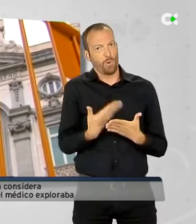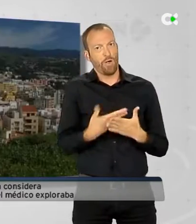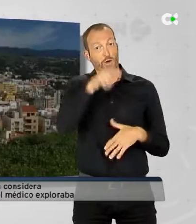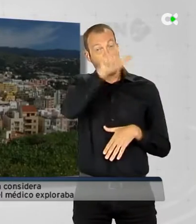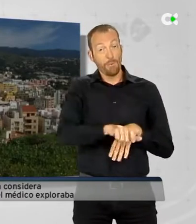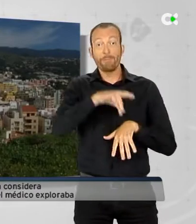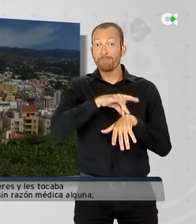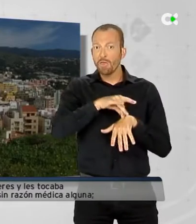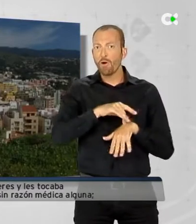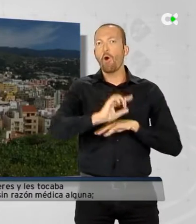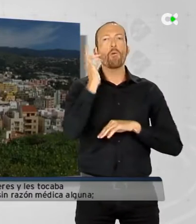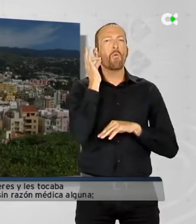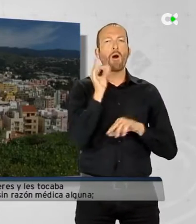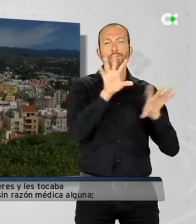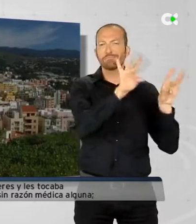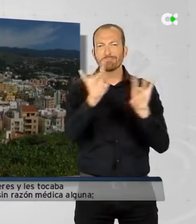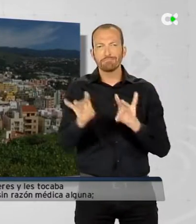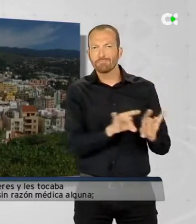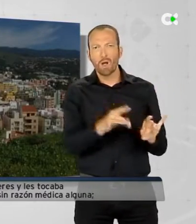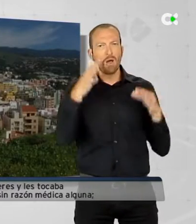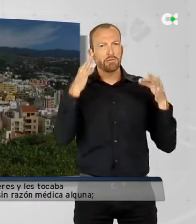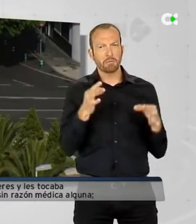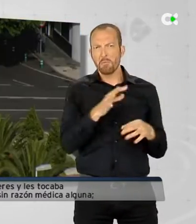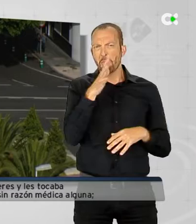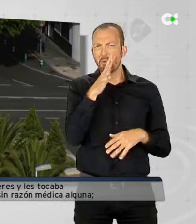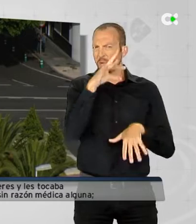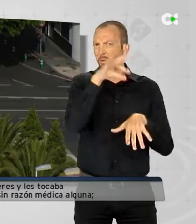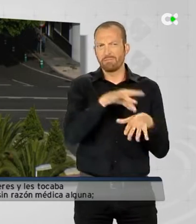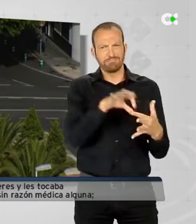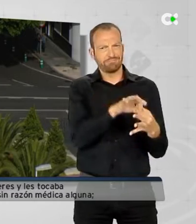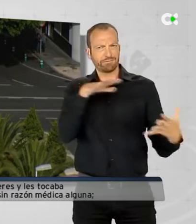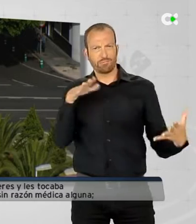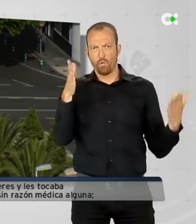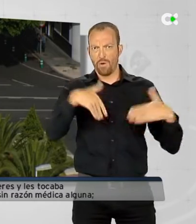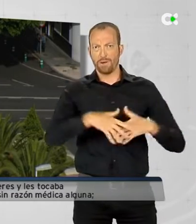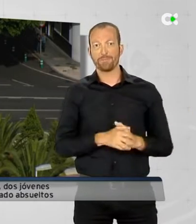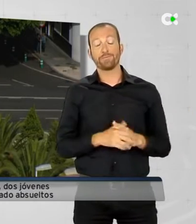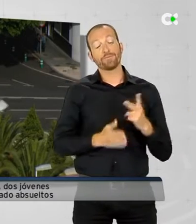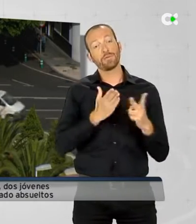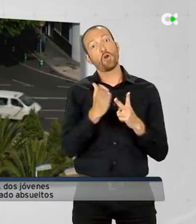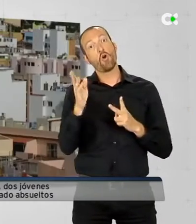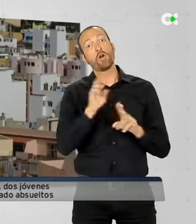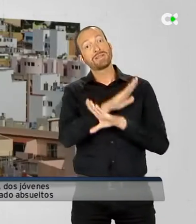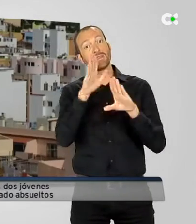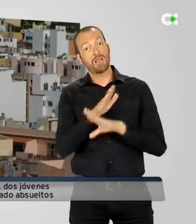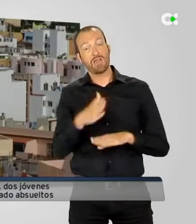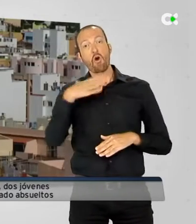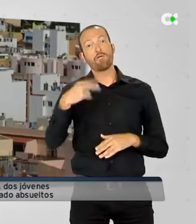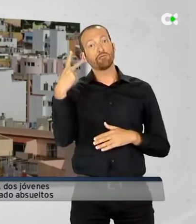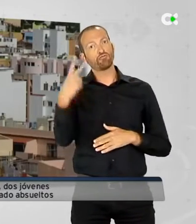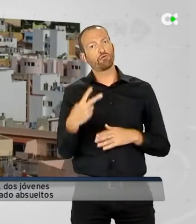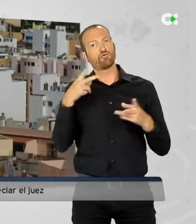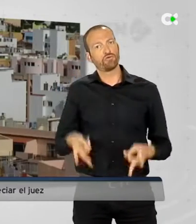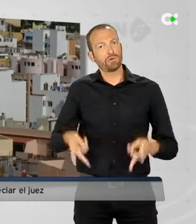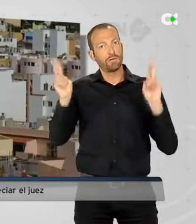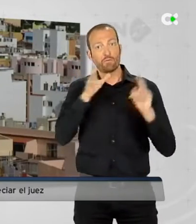médico exploraba a estas mujeres y les tocaba sus partes íntimas sin razón médica alguna. Por otro, dos jóvenes han quedado absueltos